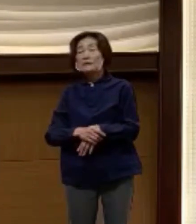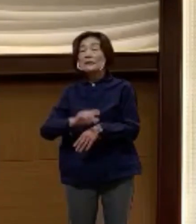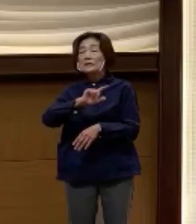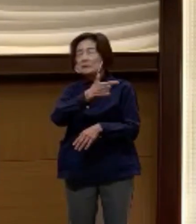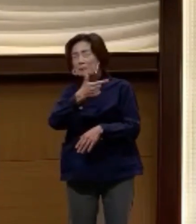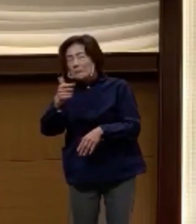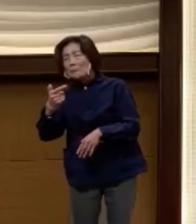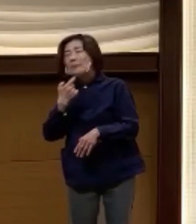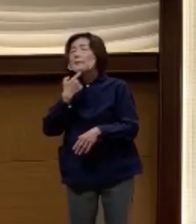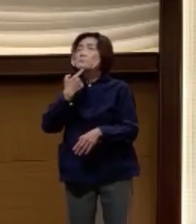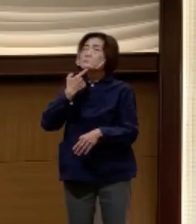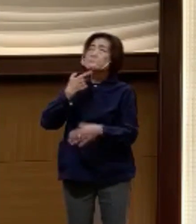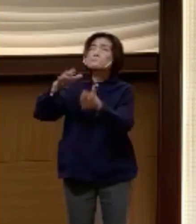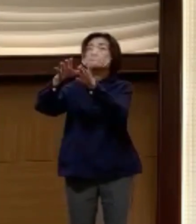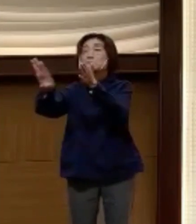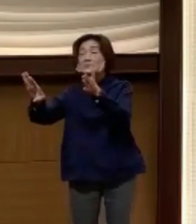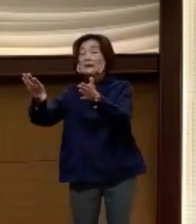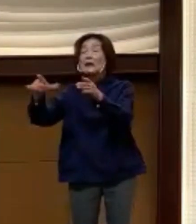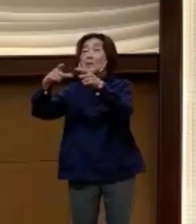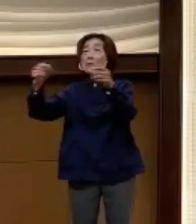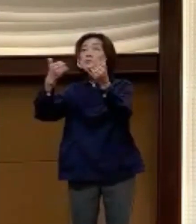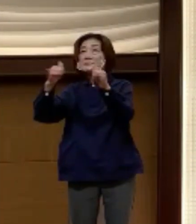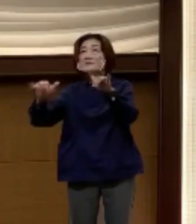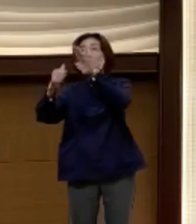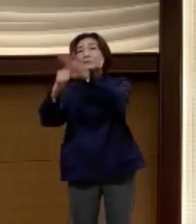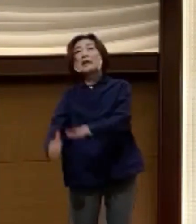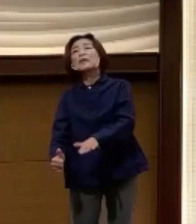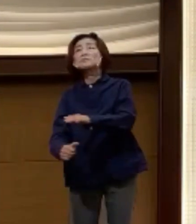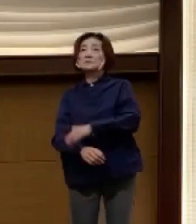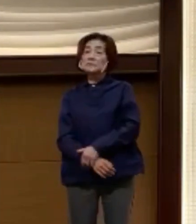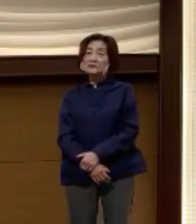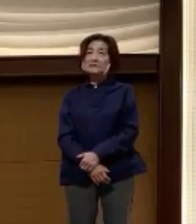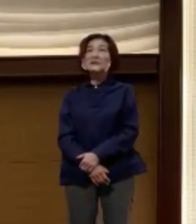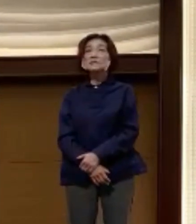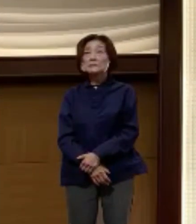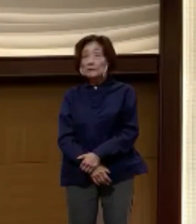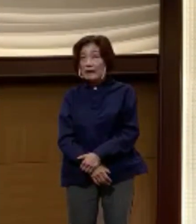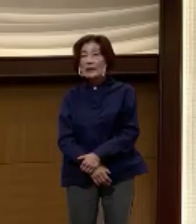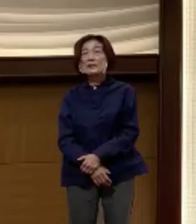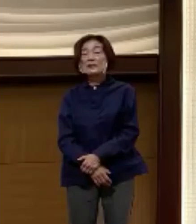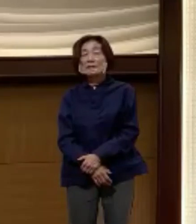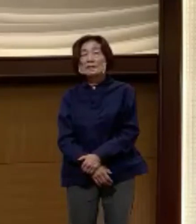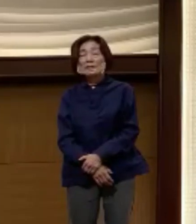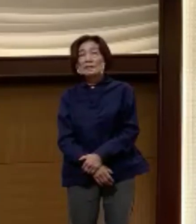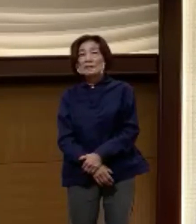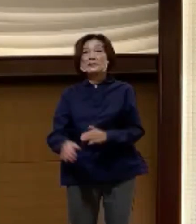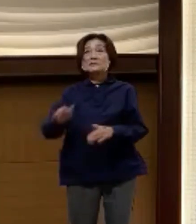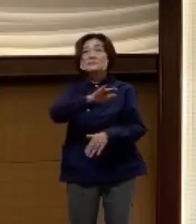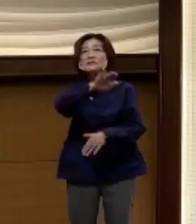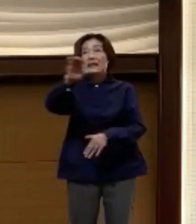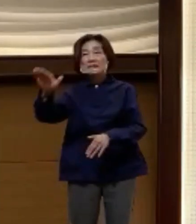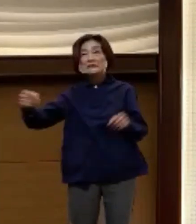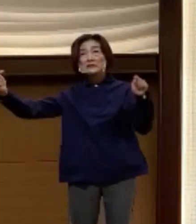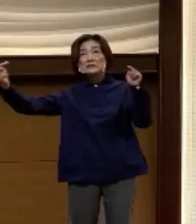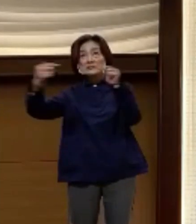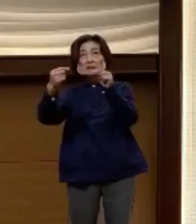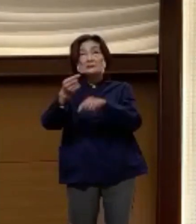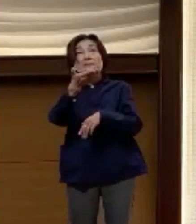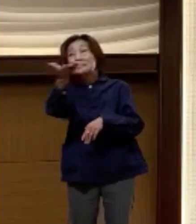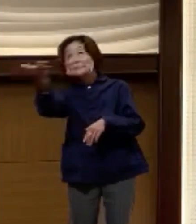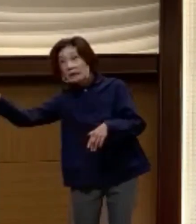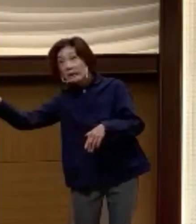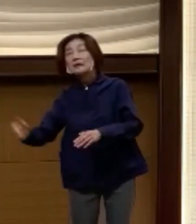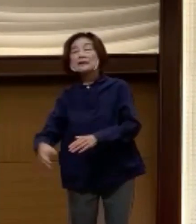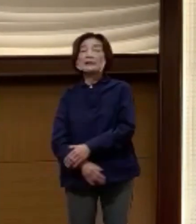様なことが起きているか、どれほど国民をないがしろにしているか、それは皆さんに伝わっているでしょう